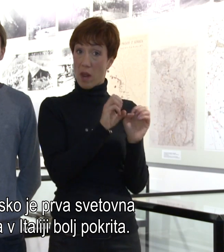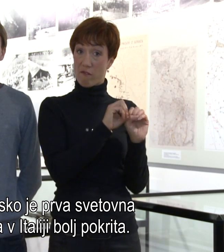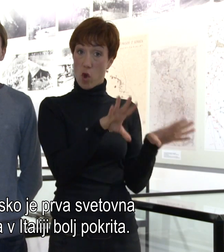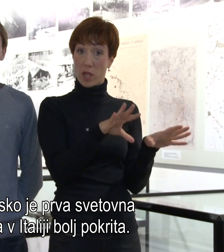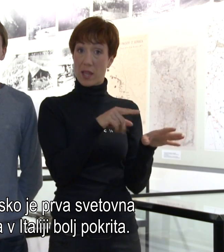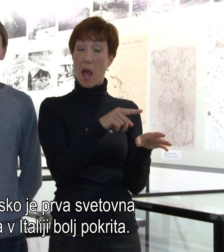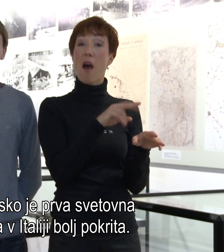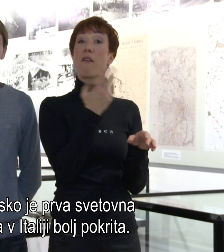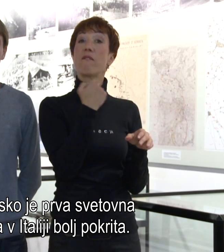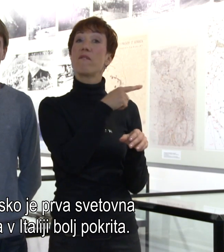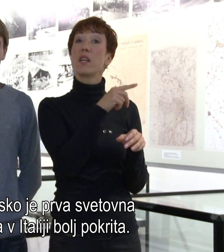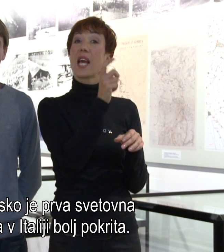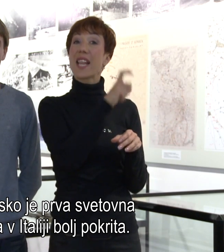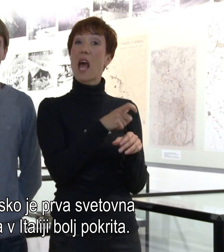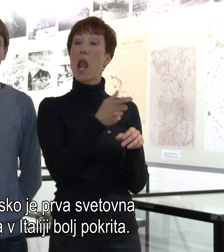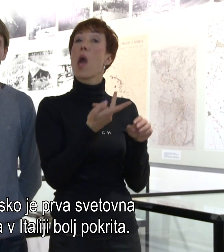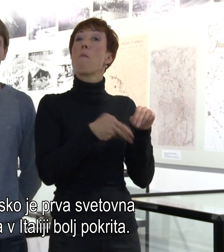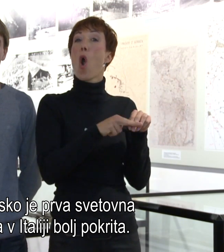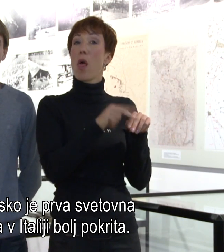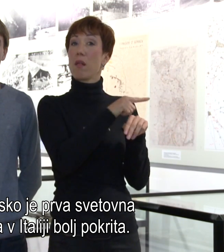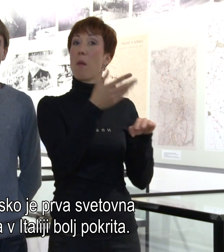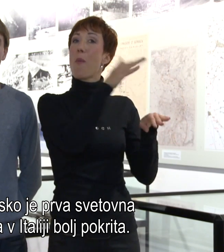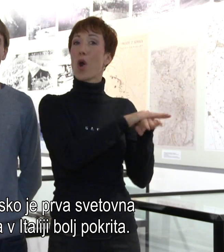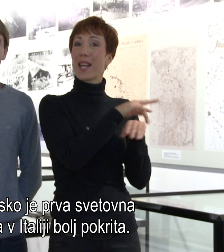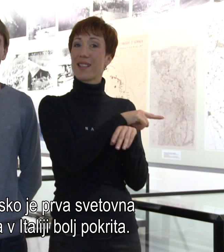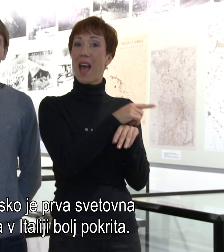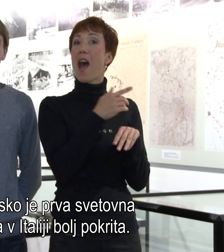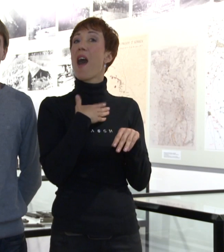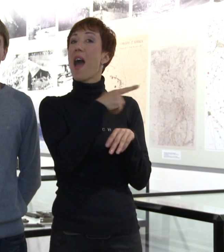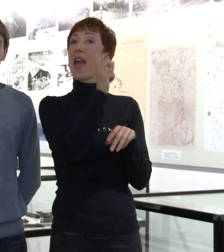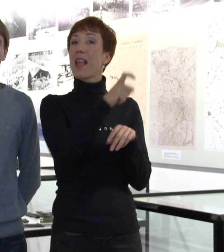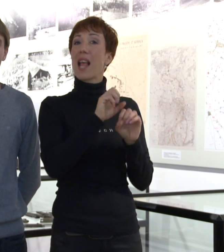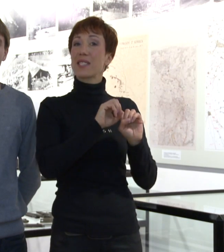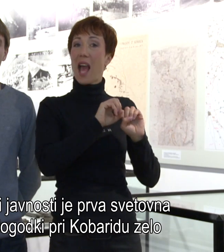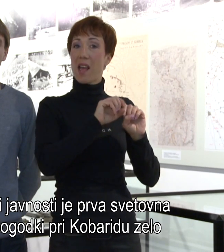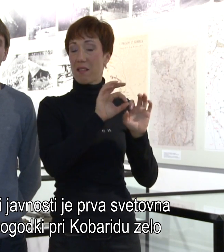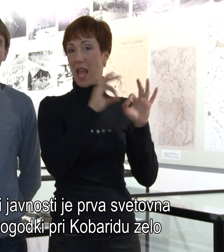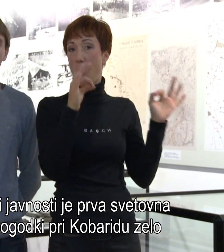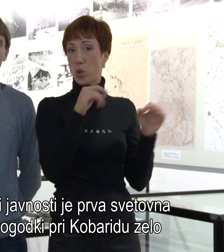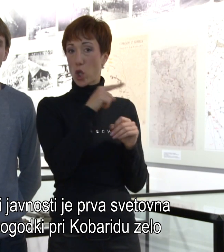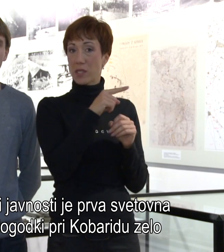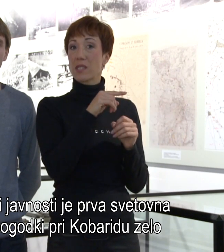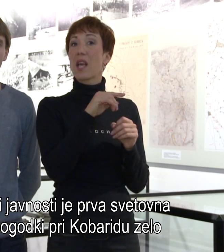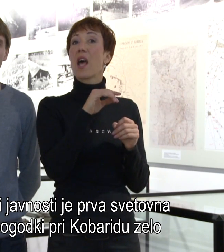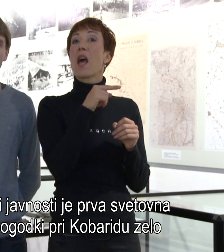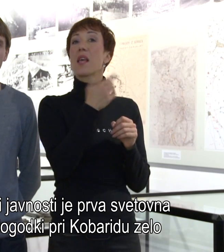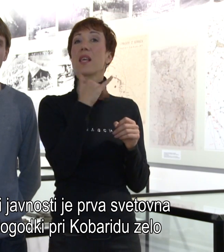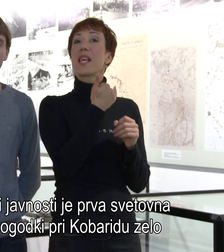v Italiji bolj pokrita. Za italijansko javnost je prva svetovna vojna in dogodki